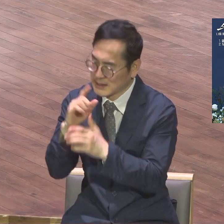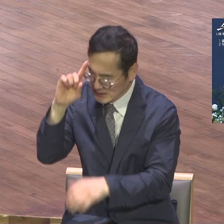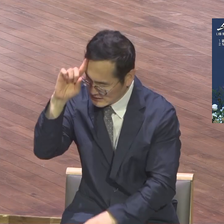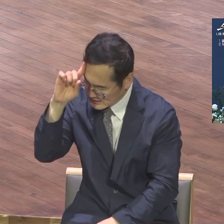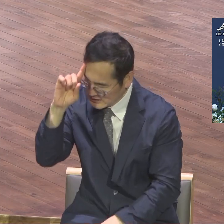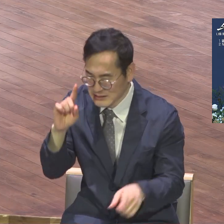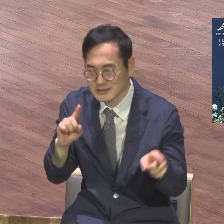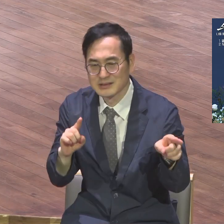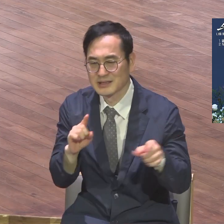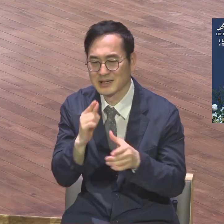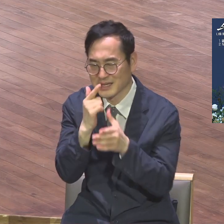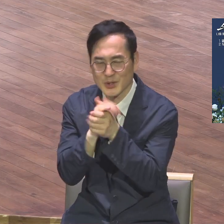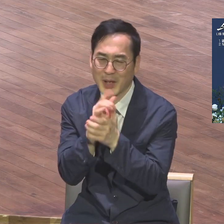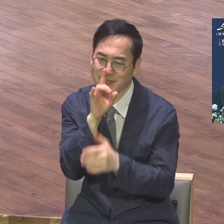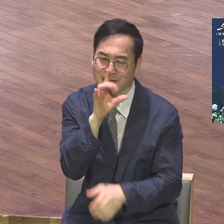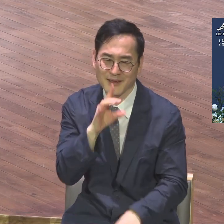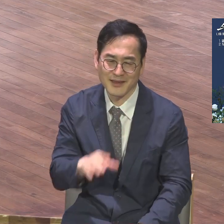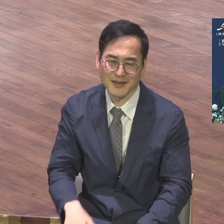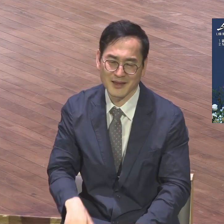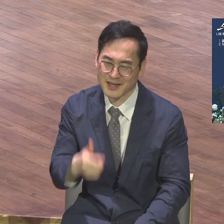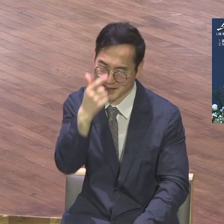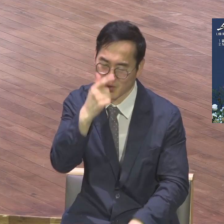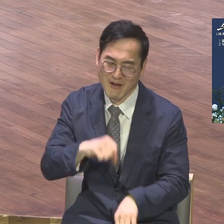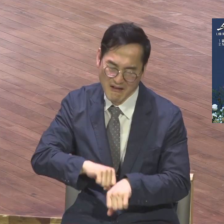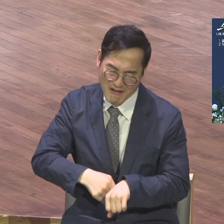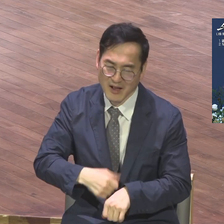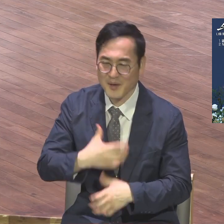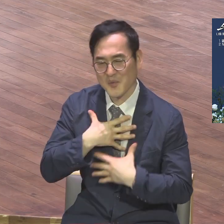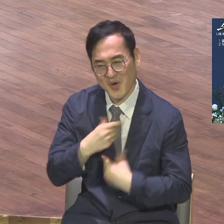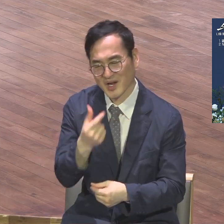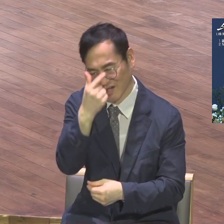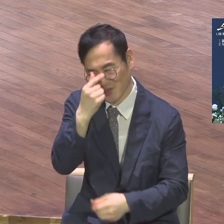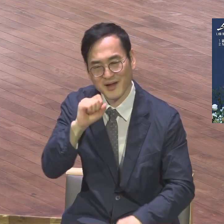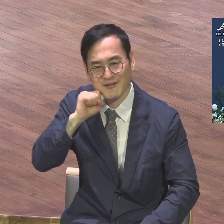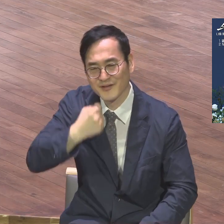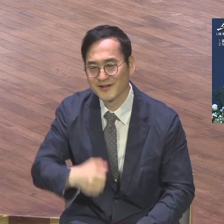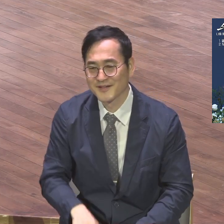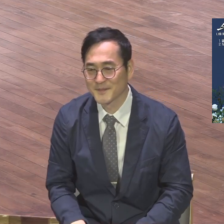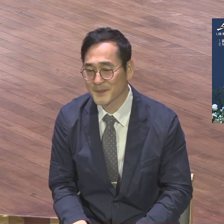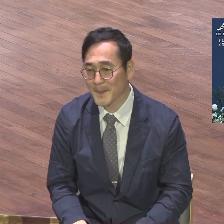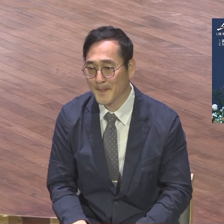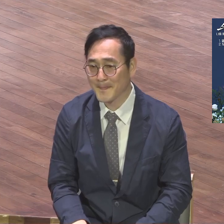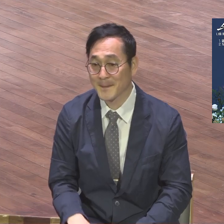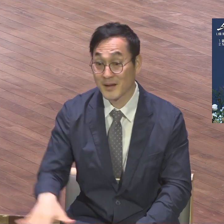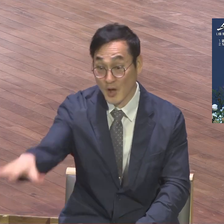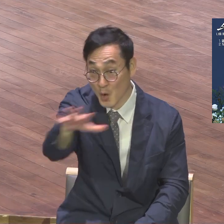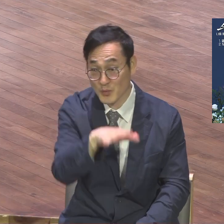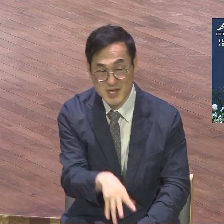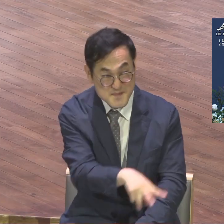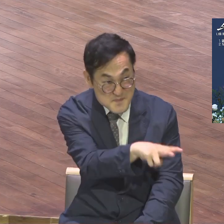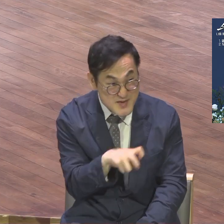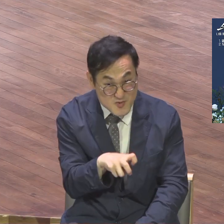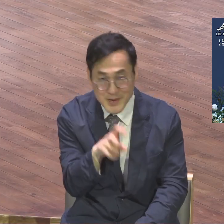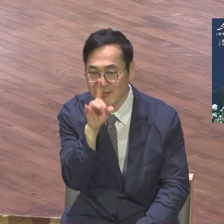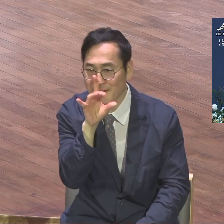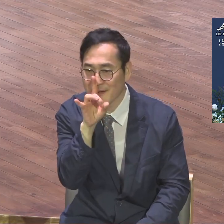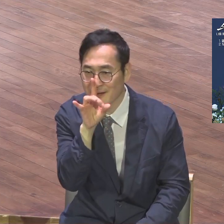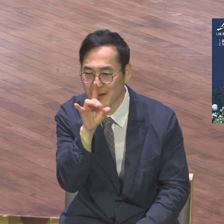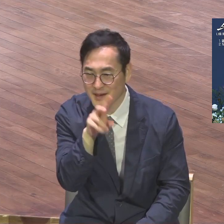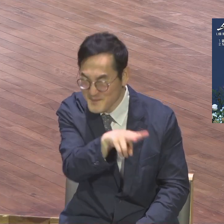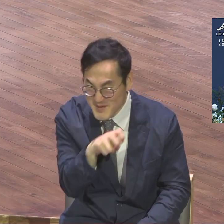못해요. 형식적인 기도 하지요. 그래서 우리 예원 가족들은요. 지구촌에 한 명도 미운 사람 있으면 안